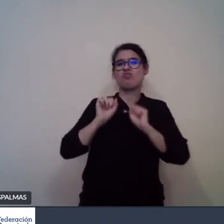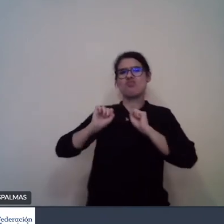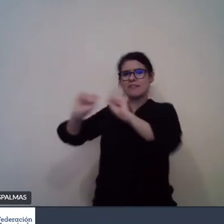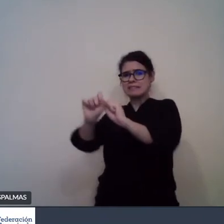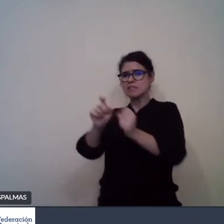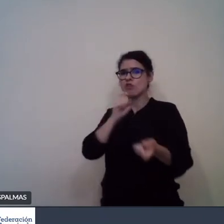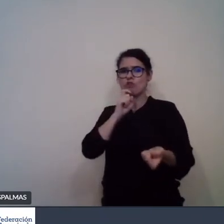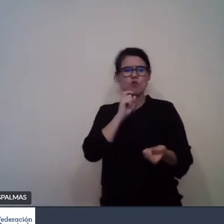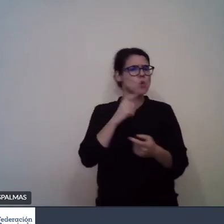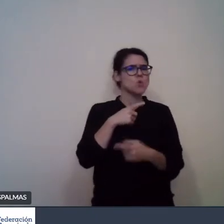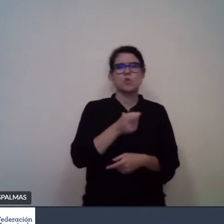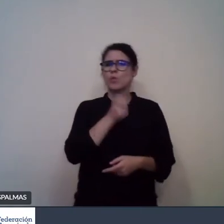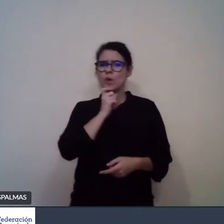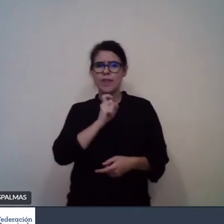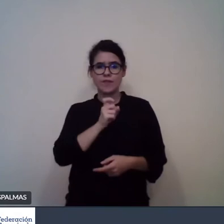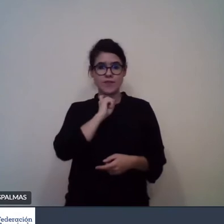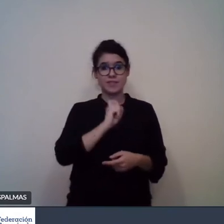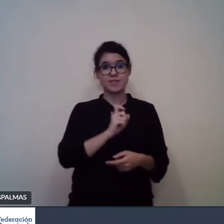esperando que vaya a esquina.